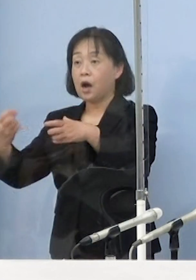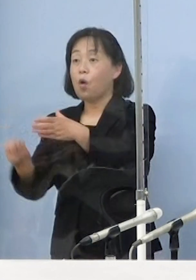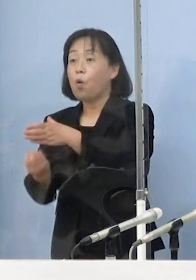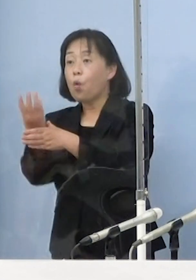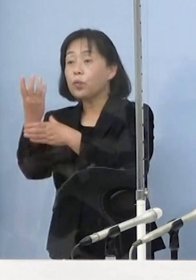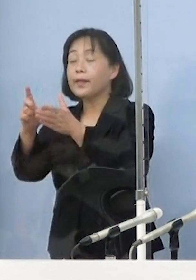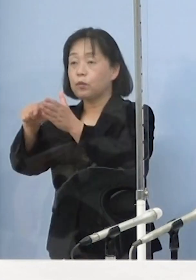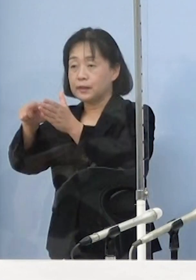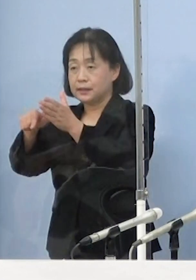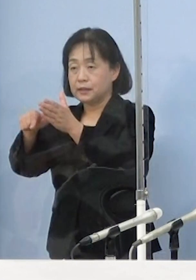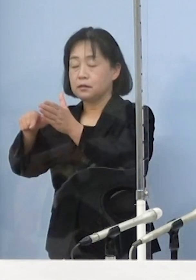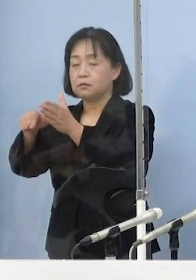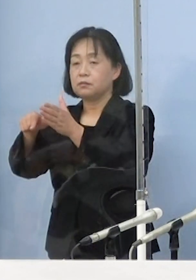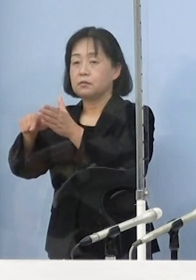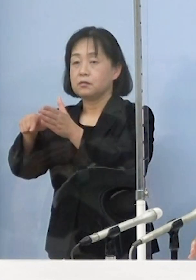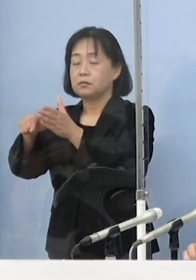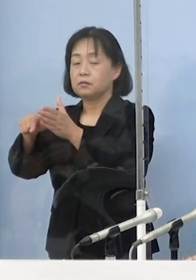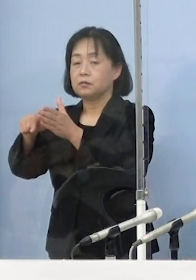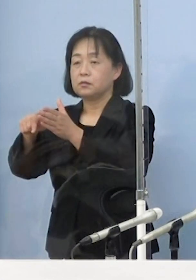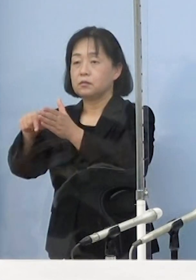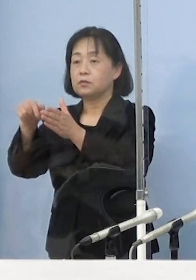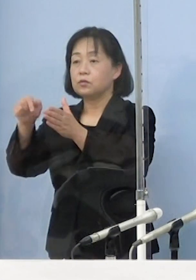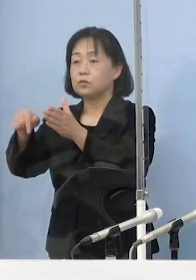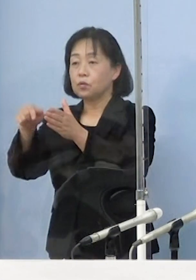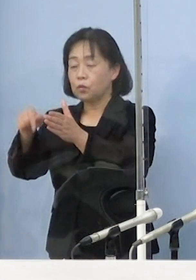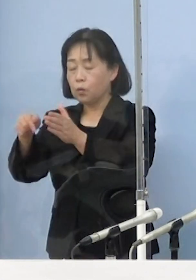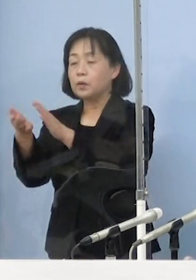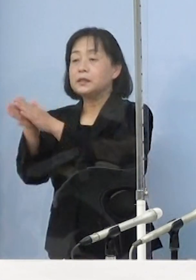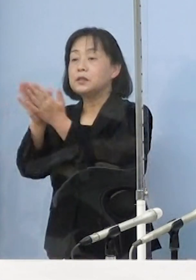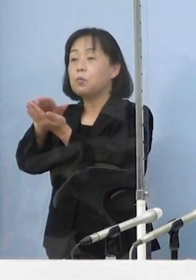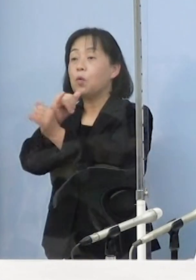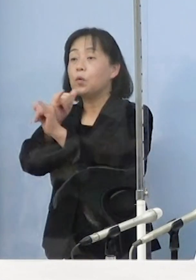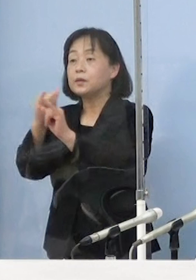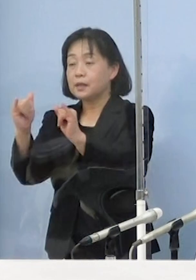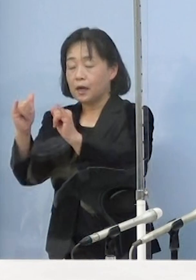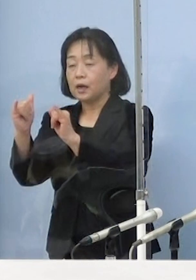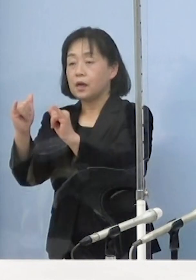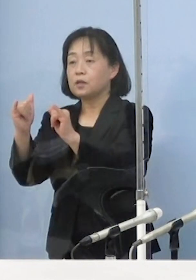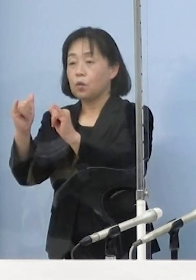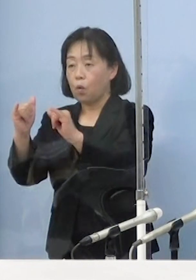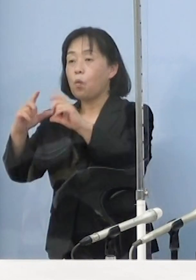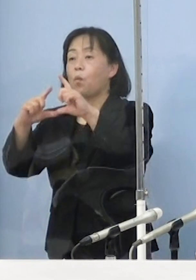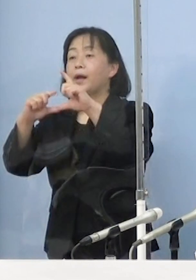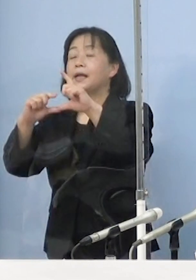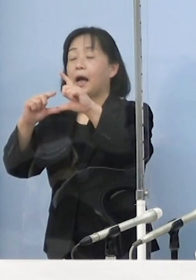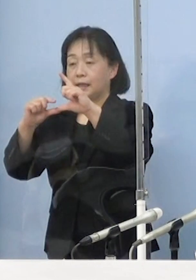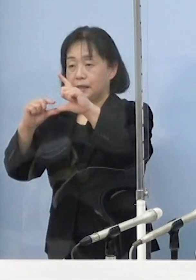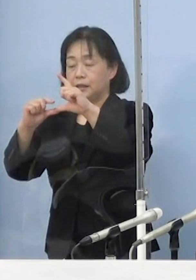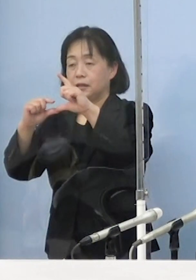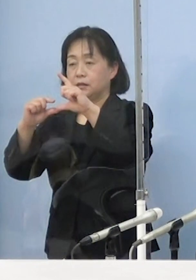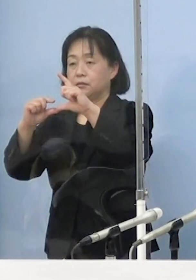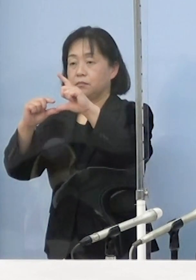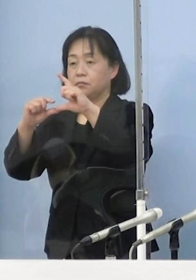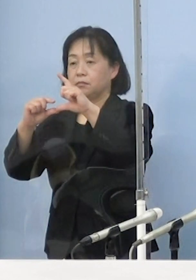のその死亡者、これがどのくらいの割合になっているのか。